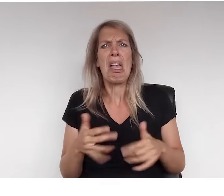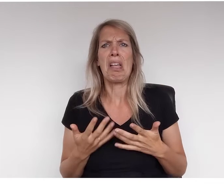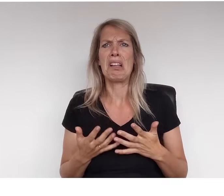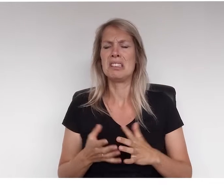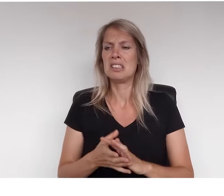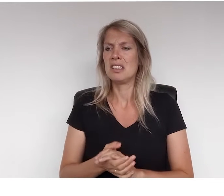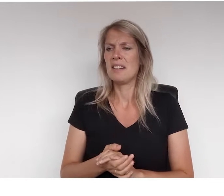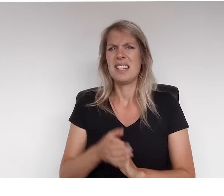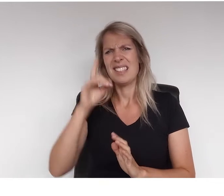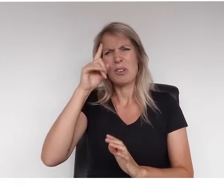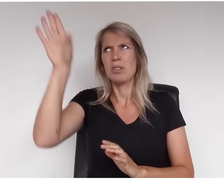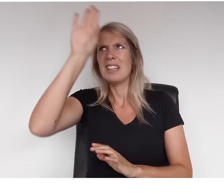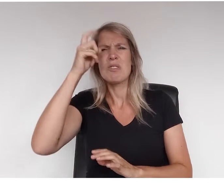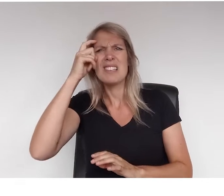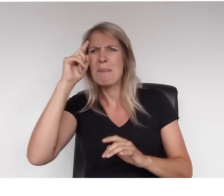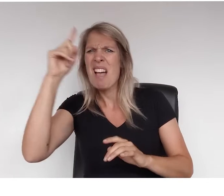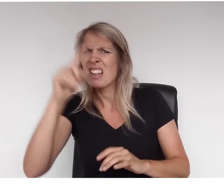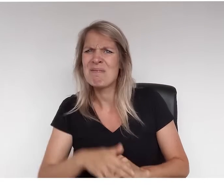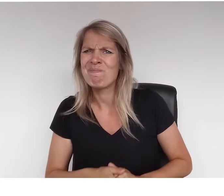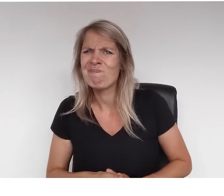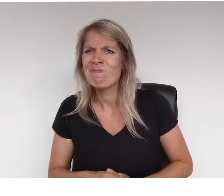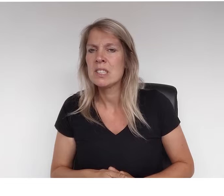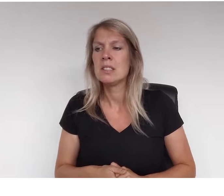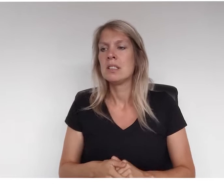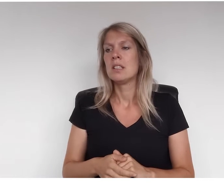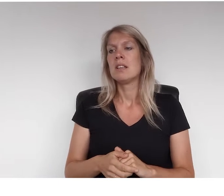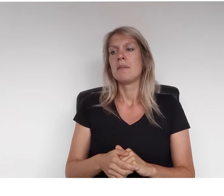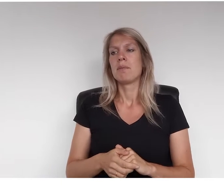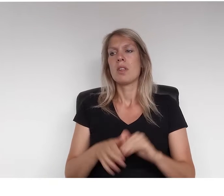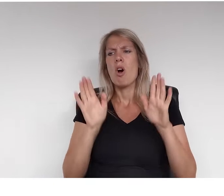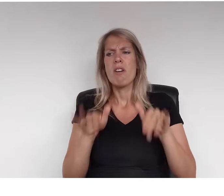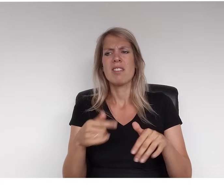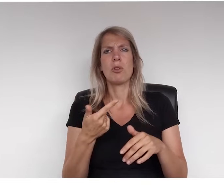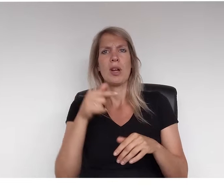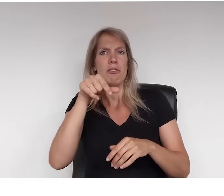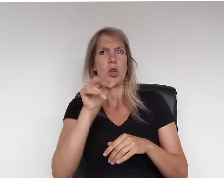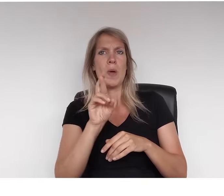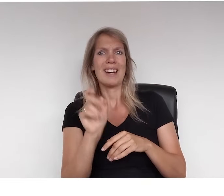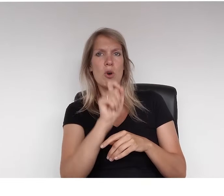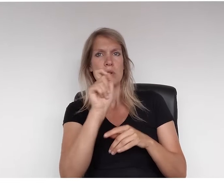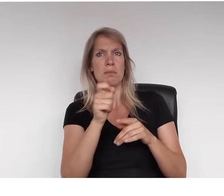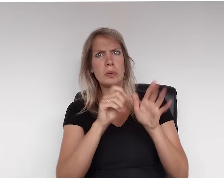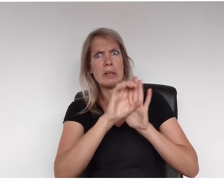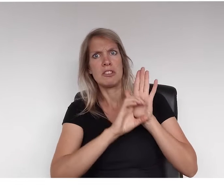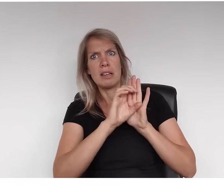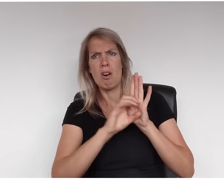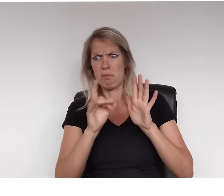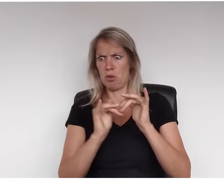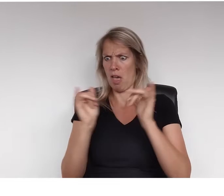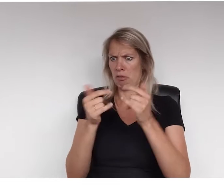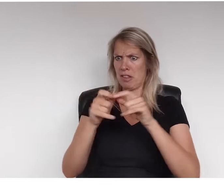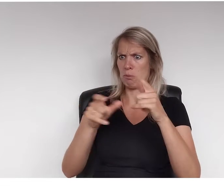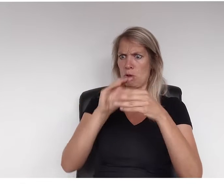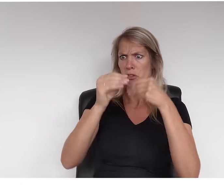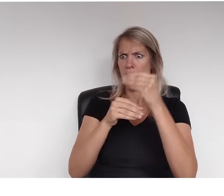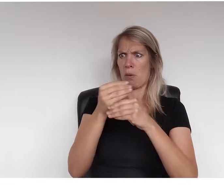voor heeft de God niet heel slim bedacht. Nee, nee. Nou, nee. Eens even kijken. Maar goed. Oh, wacht, we moeten natuurlijk ook de QR-codes scannen doen. Ja, oké. Nou, ik moet wel heel veel vasthouden nu. Ja, we hebben heel veel dingen